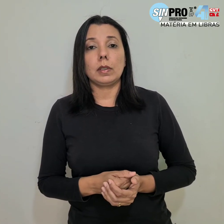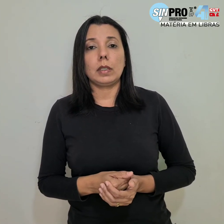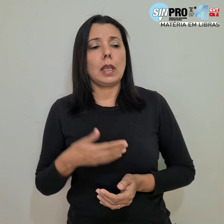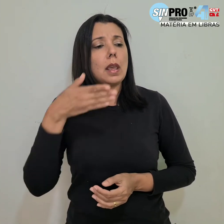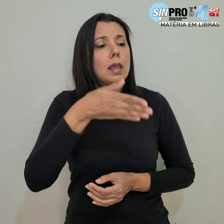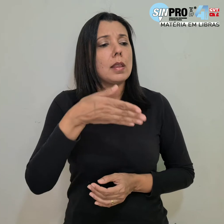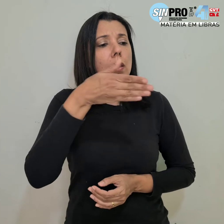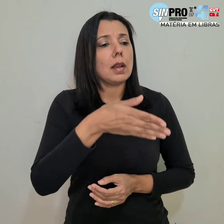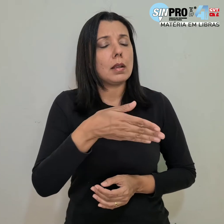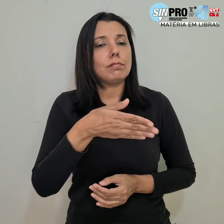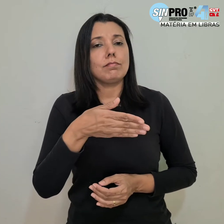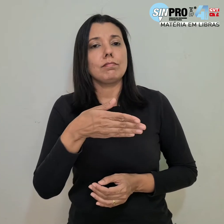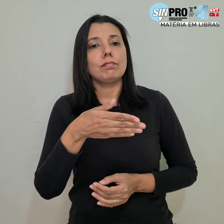invadindo terras indígenas,